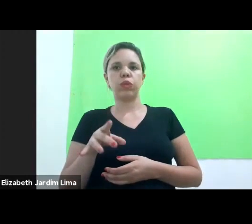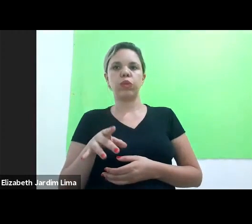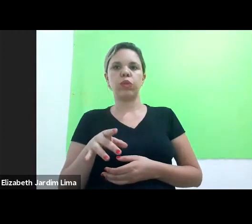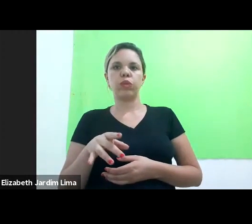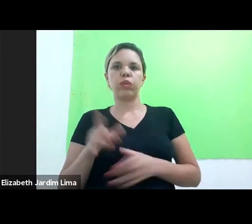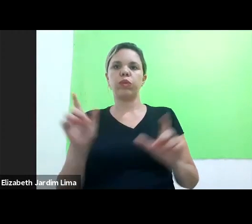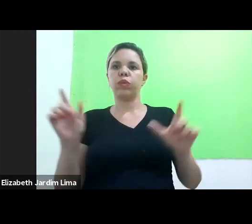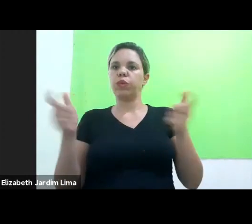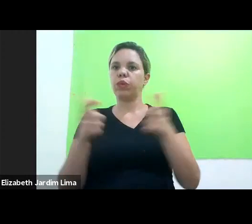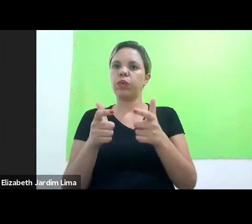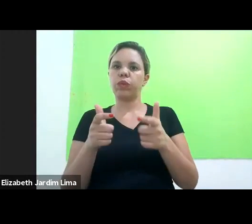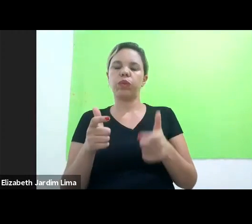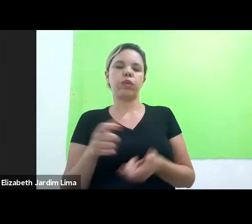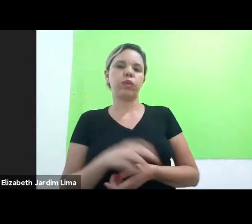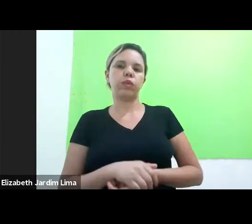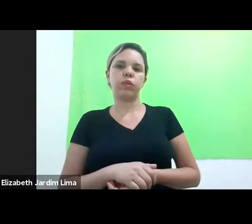reduzidos